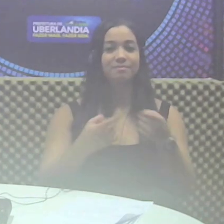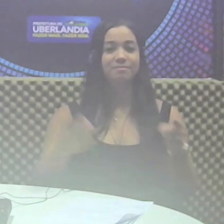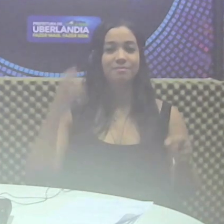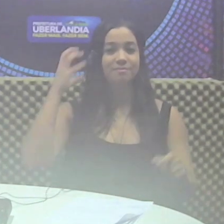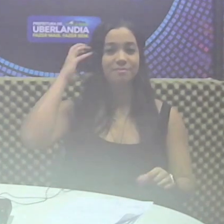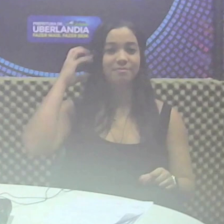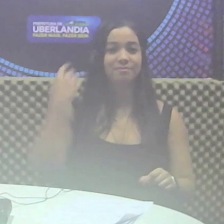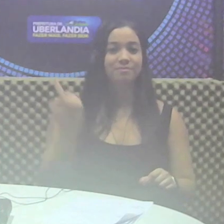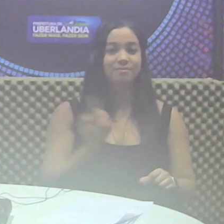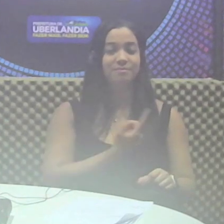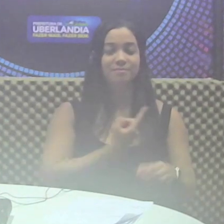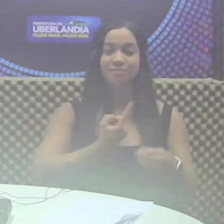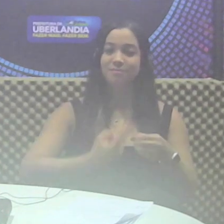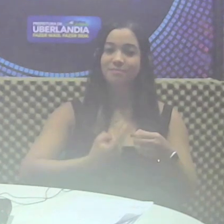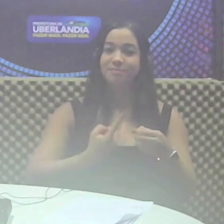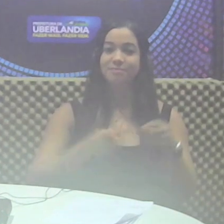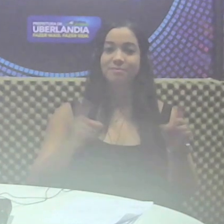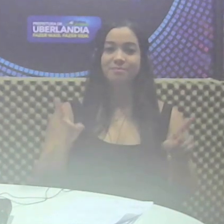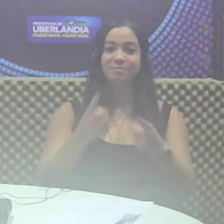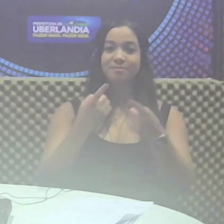Rádio Nossa Cidade.